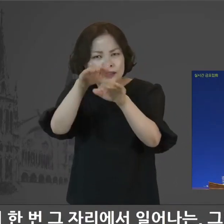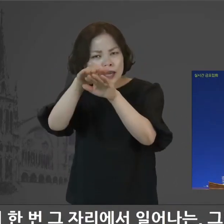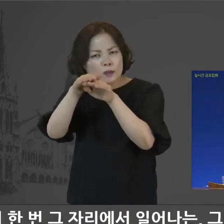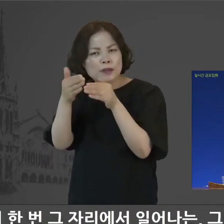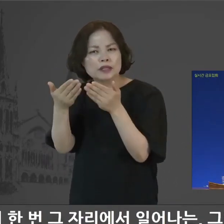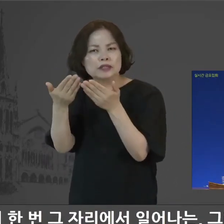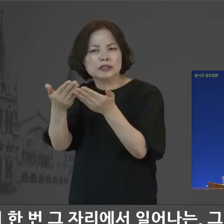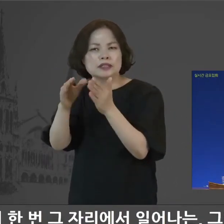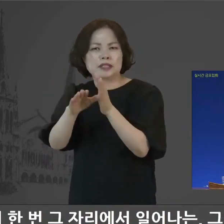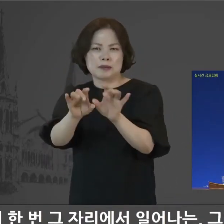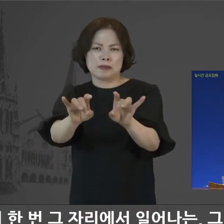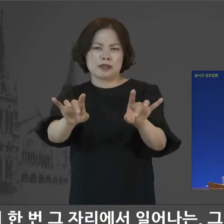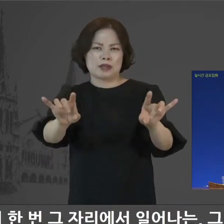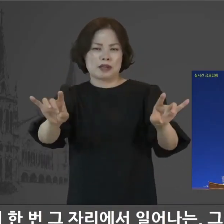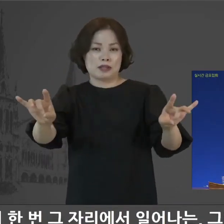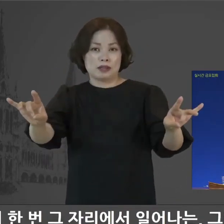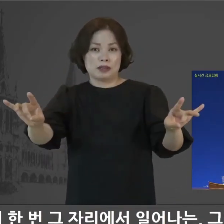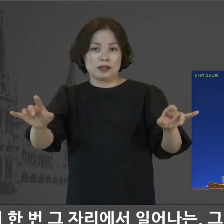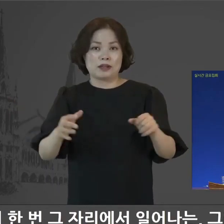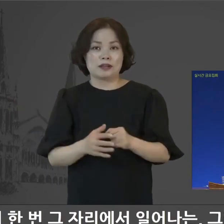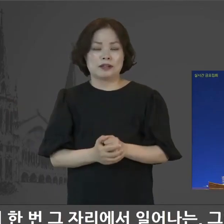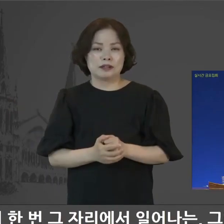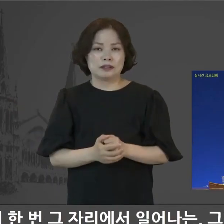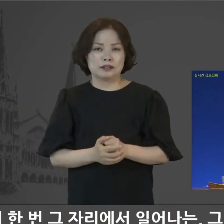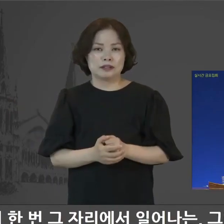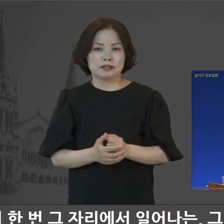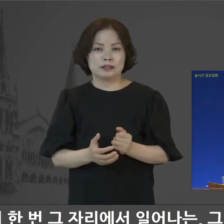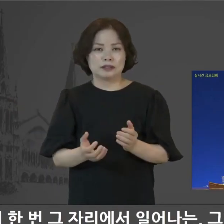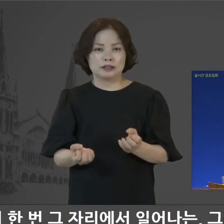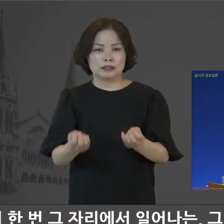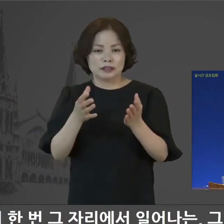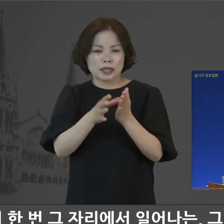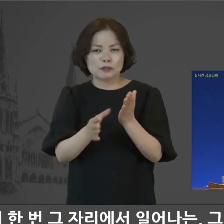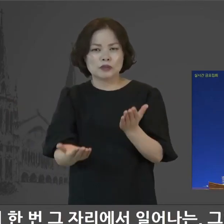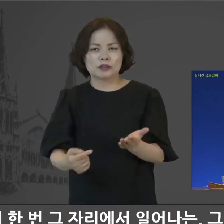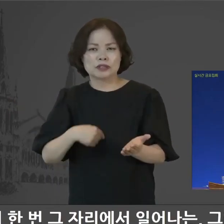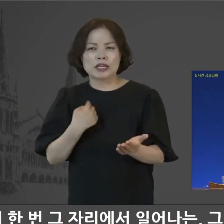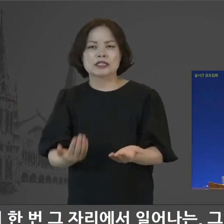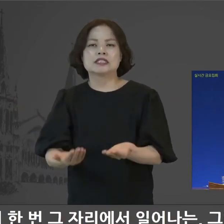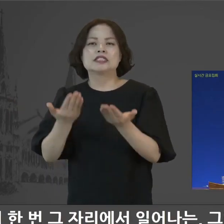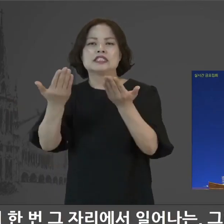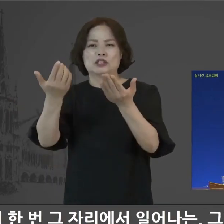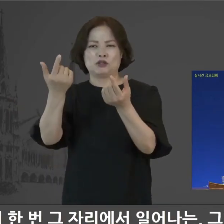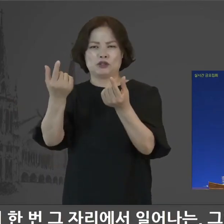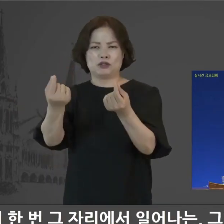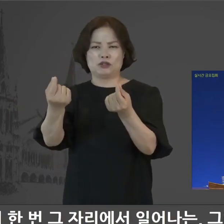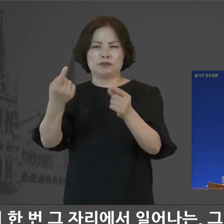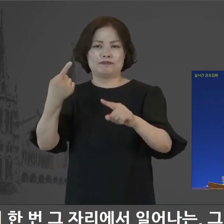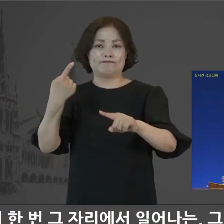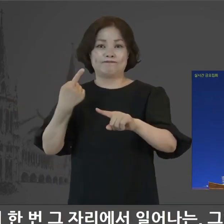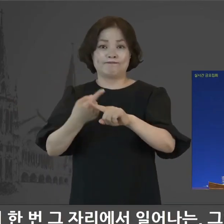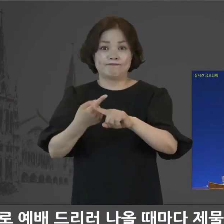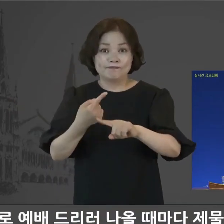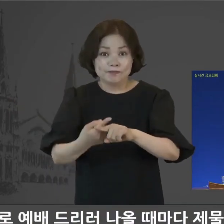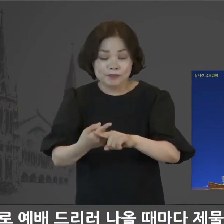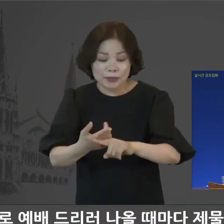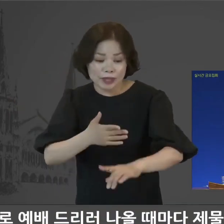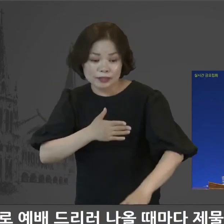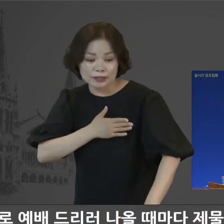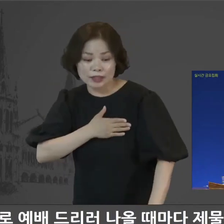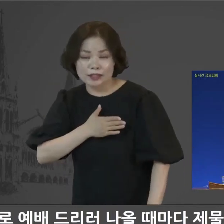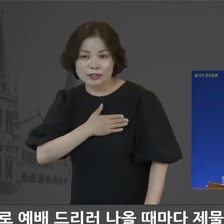드리러 나올 때마다 제물로 자기가 바쳐지는 것처럼 자기의